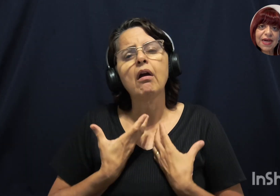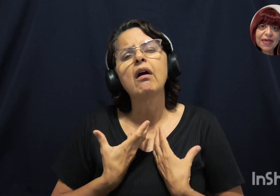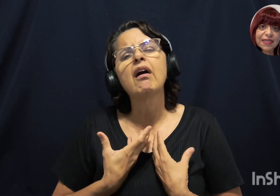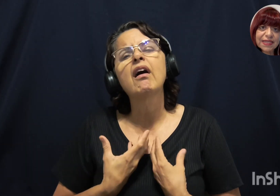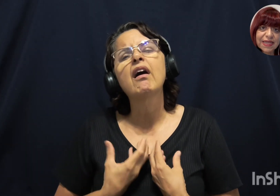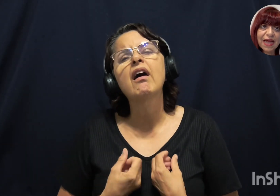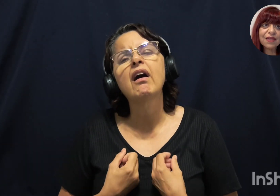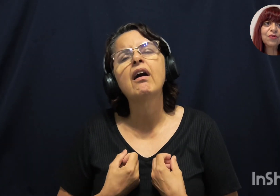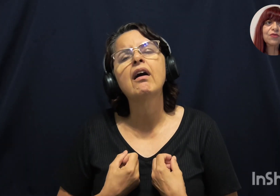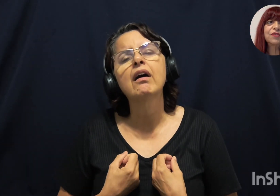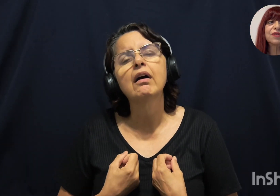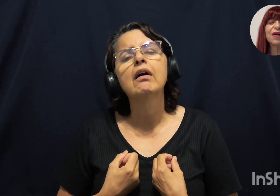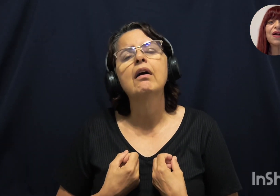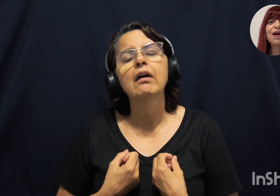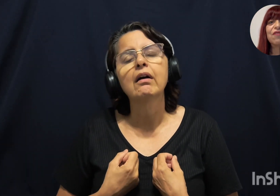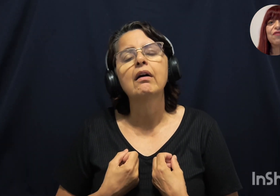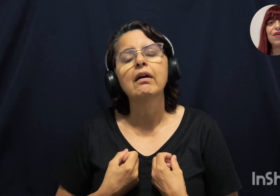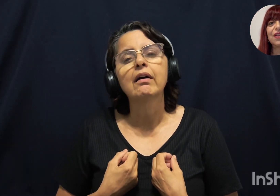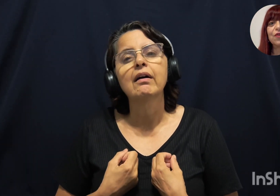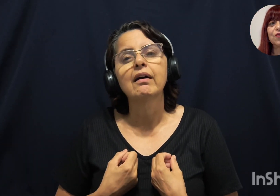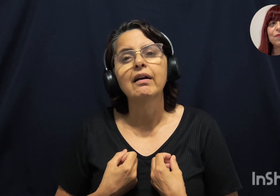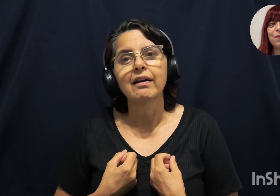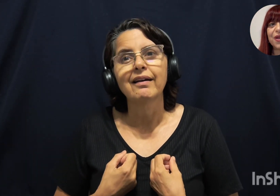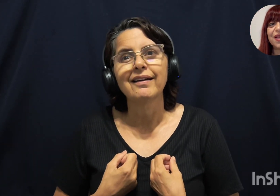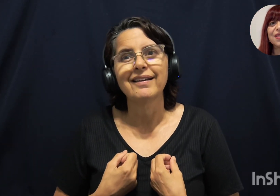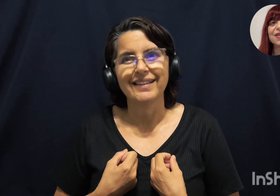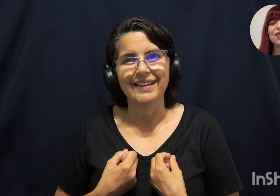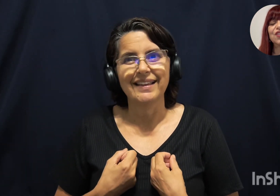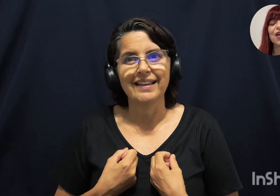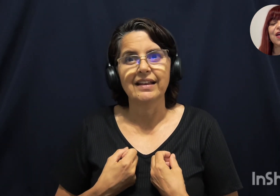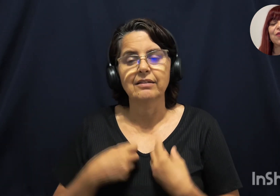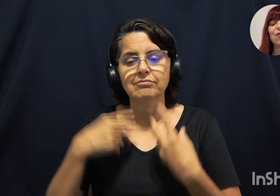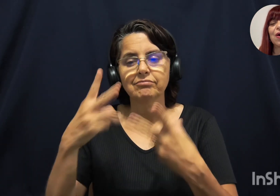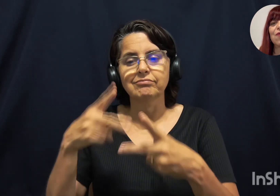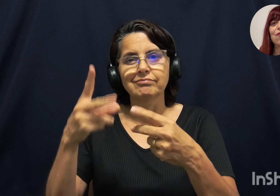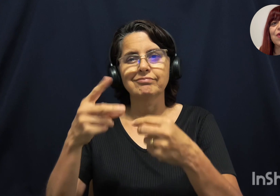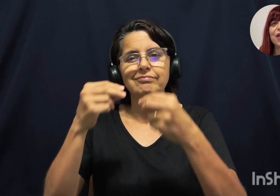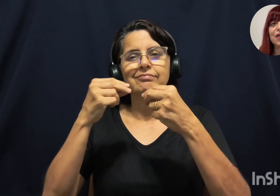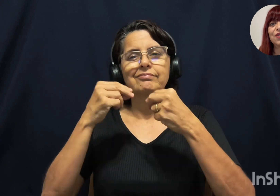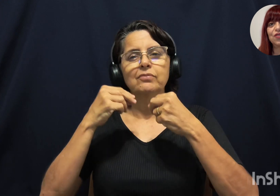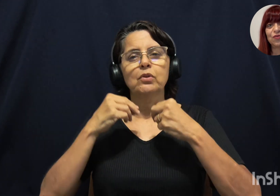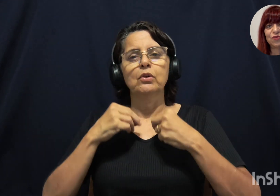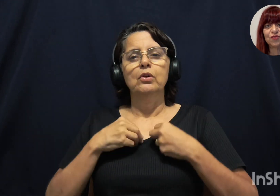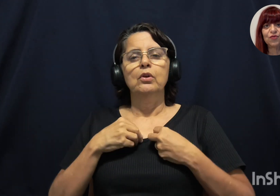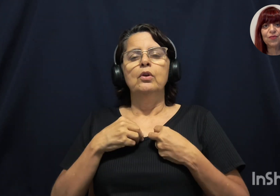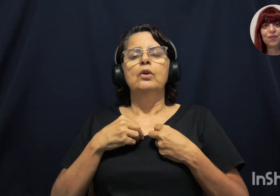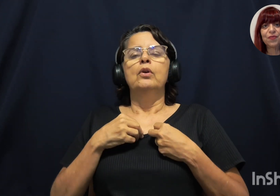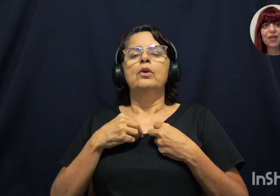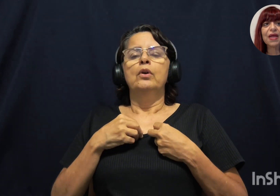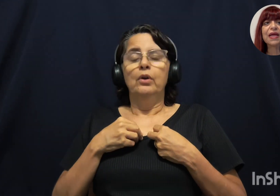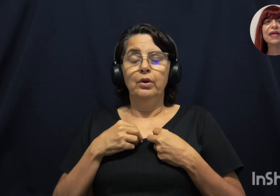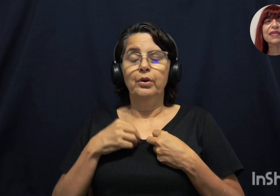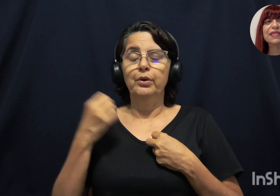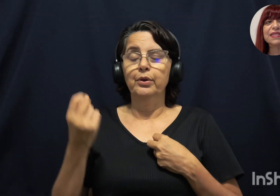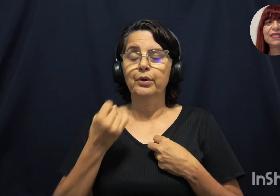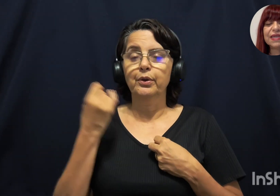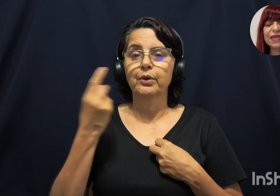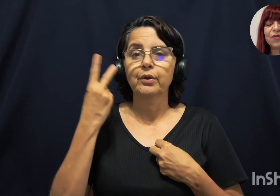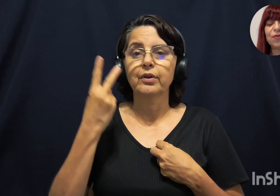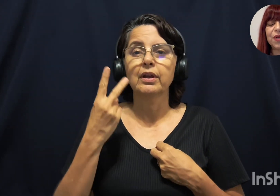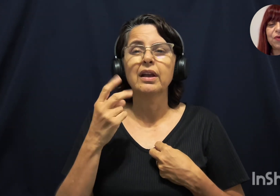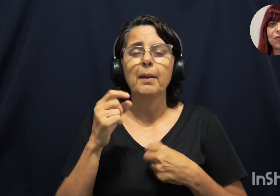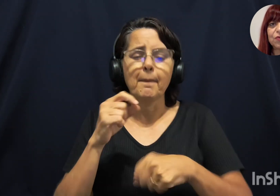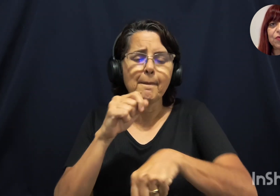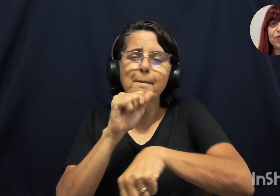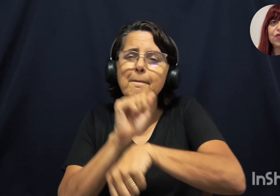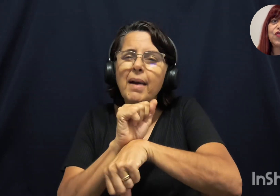sentirmos cansados, vale nos presentear com algo grandioso.